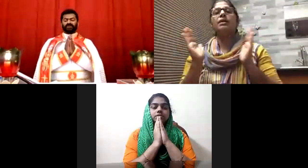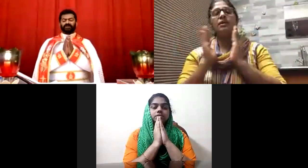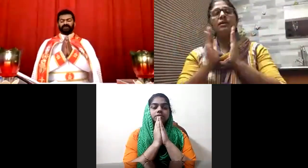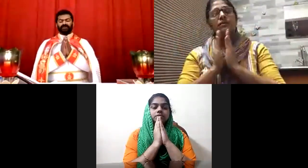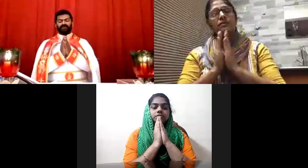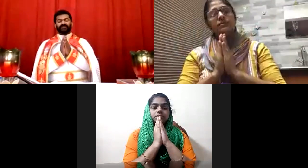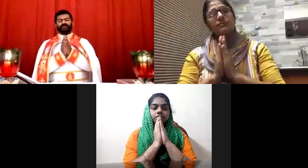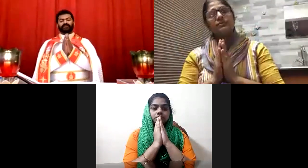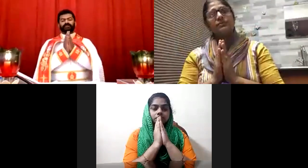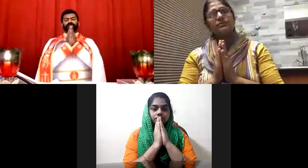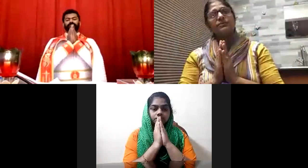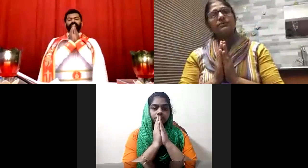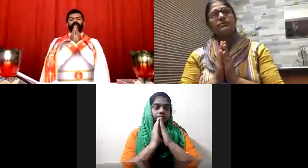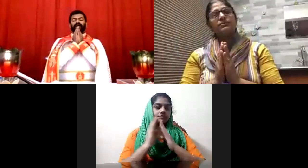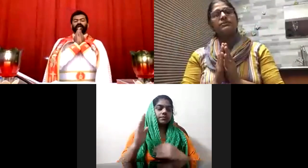ചെയ്യുമേകുന്നു.